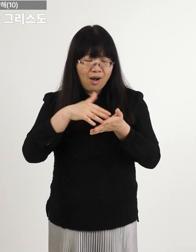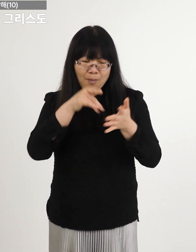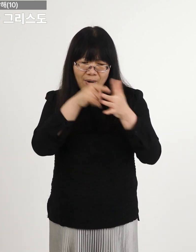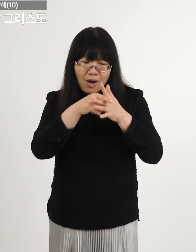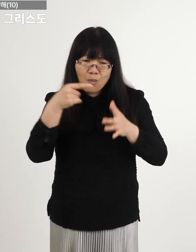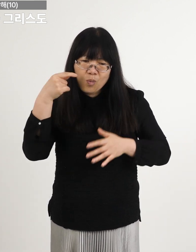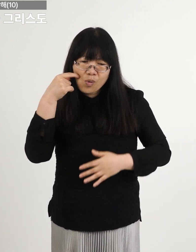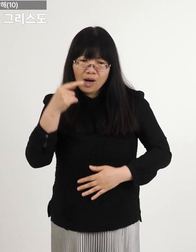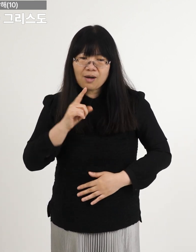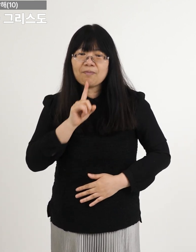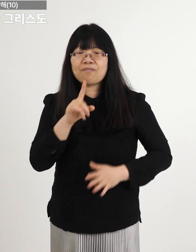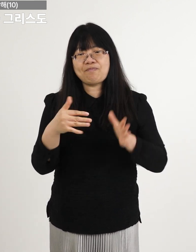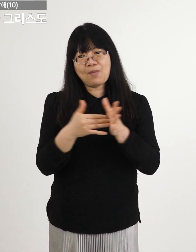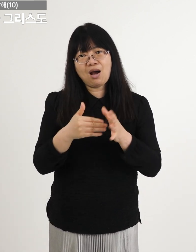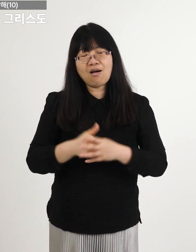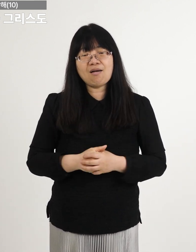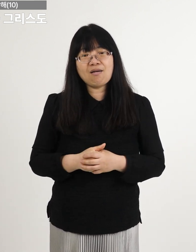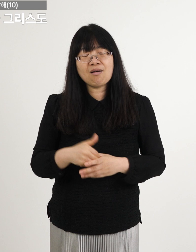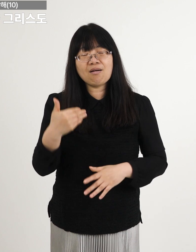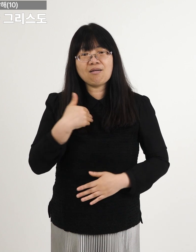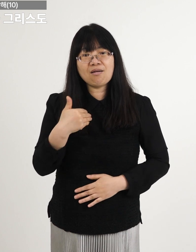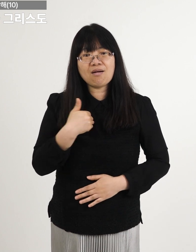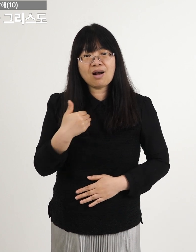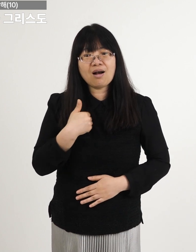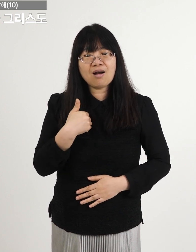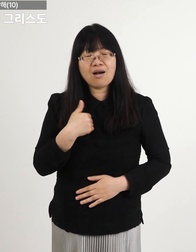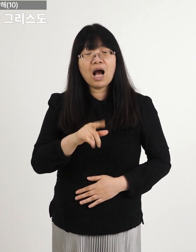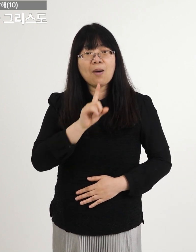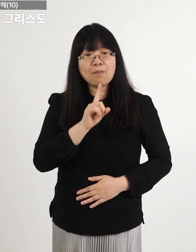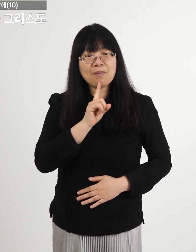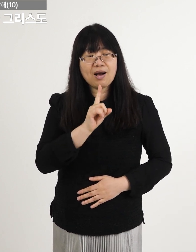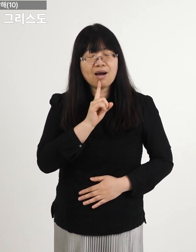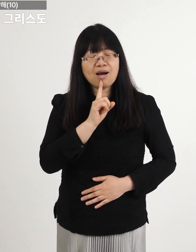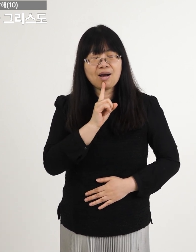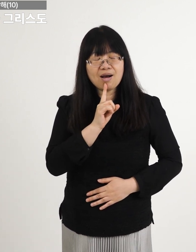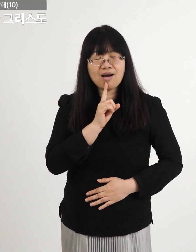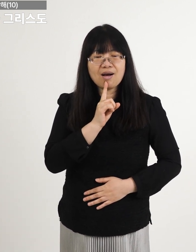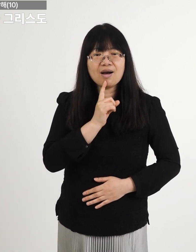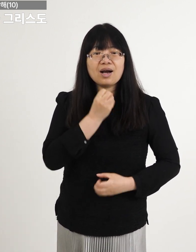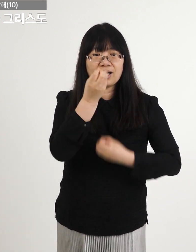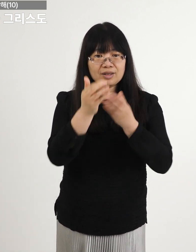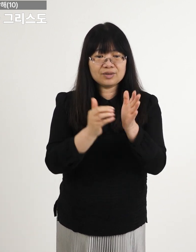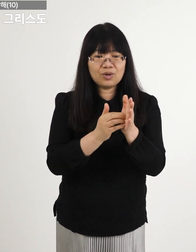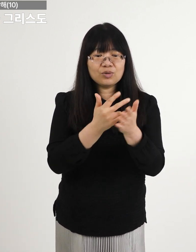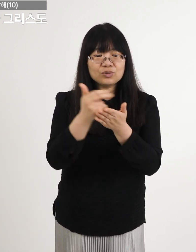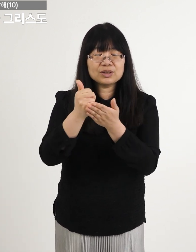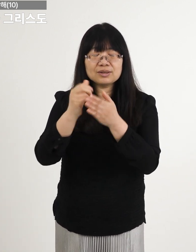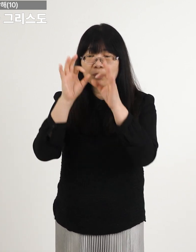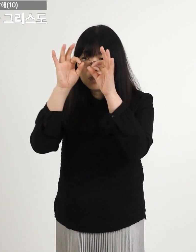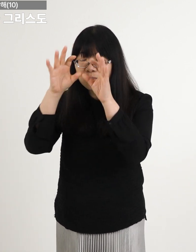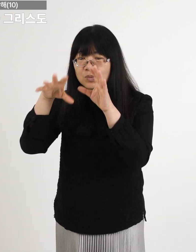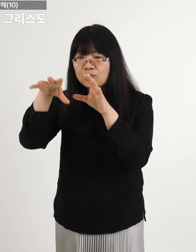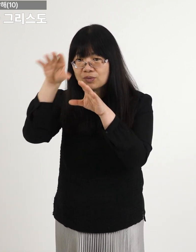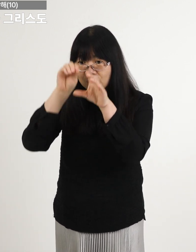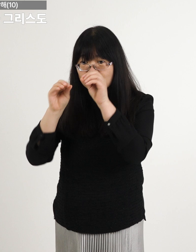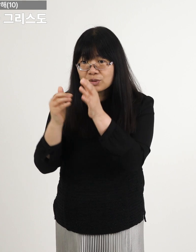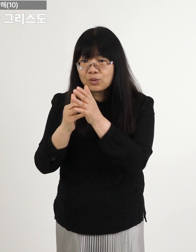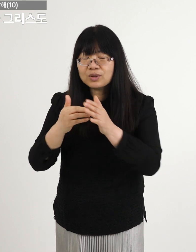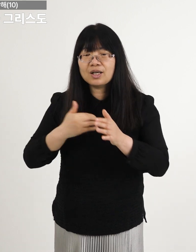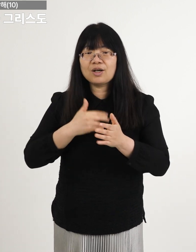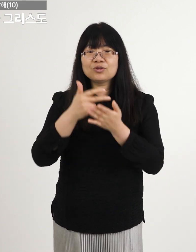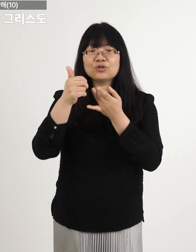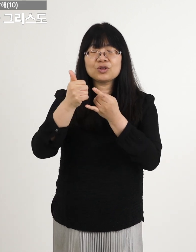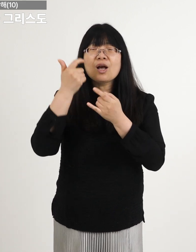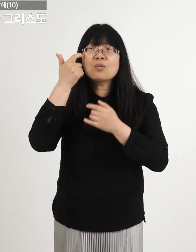일을 말하였나이다. 내가 말하겠사오니 주는 들으시고 내가